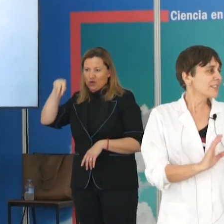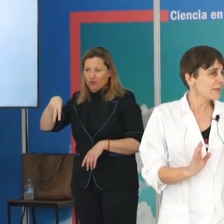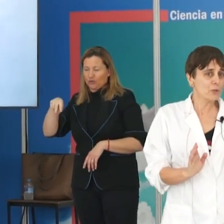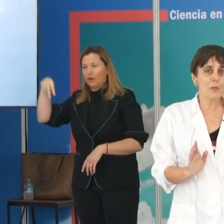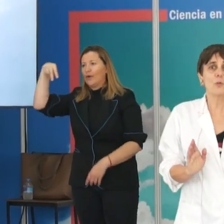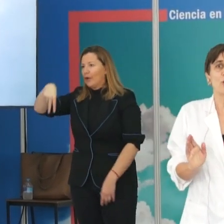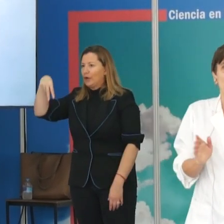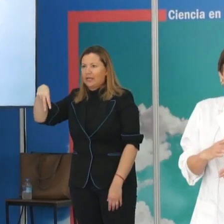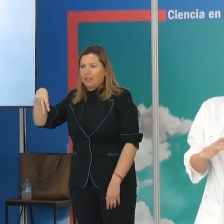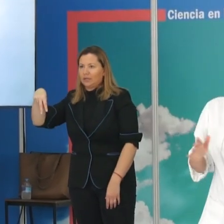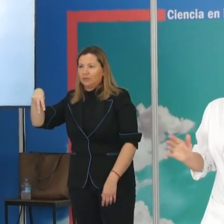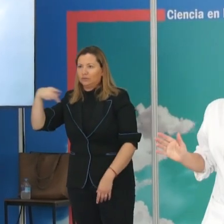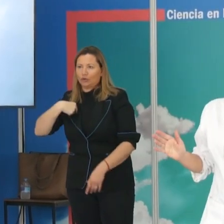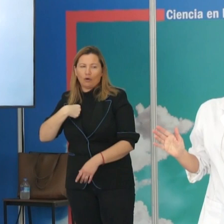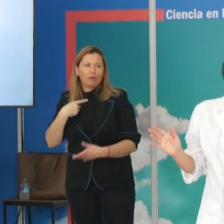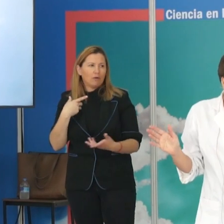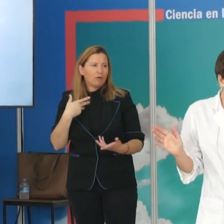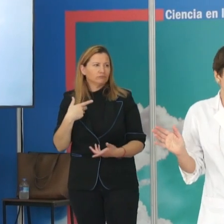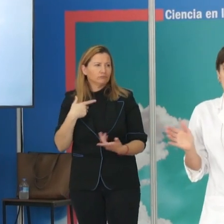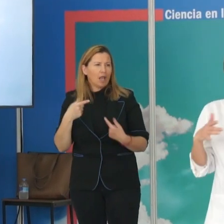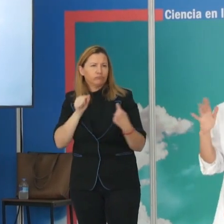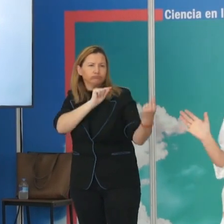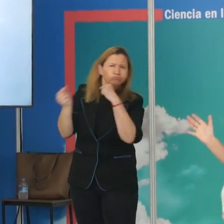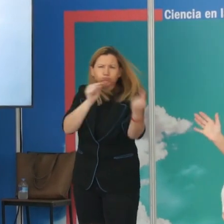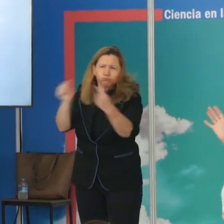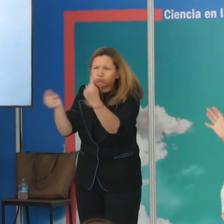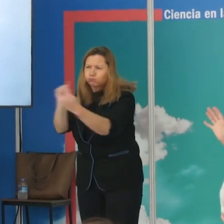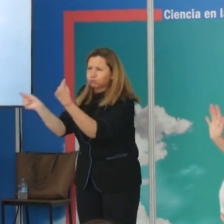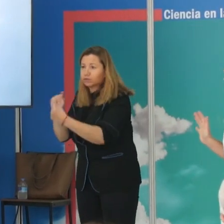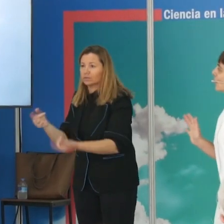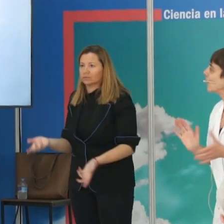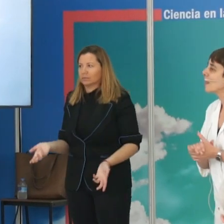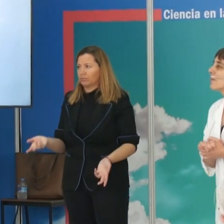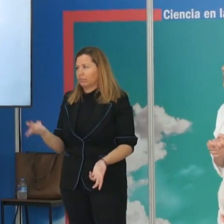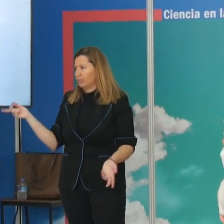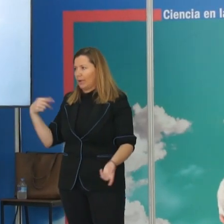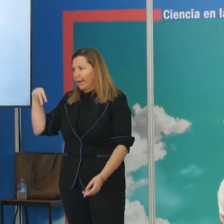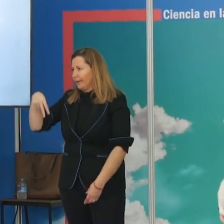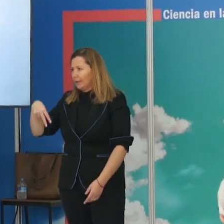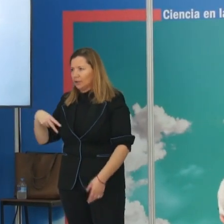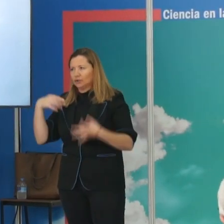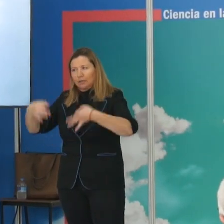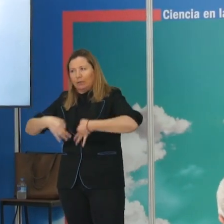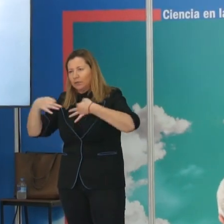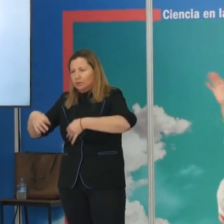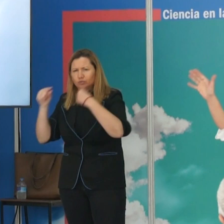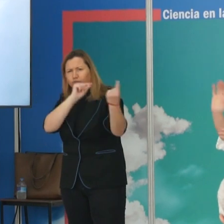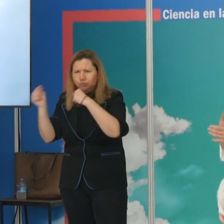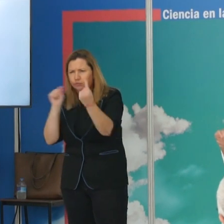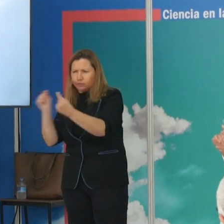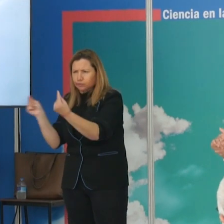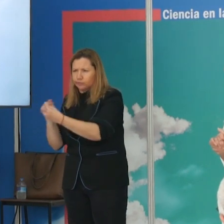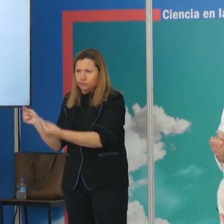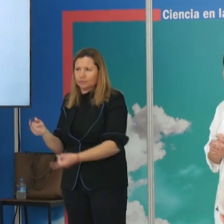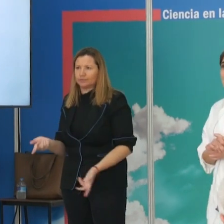Newton se enganchaba con todo el mundo, luego no es fácil que tuviera un conflicto, es muy fácil encontrarle a Newton un conflicto. Pero bueno, un conflicto con un experimento, pues ya